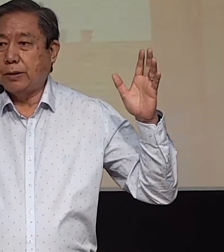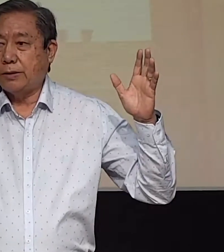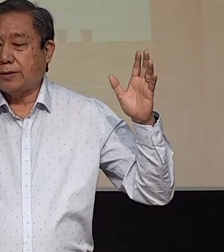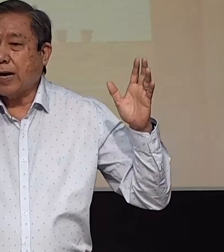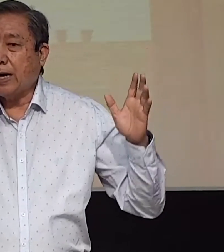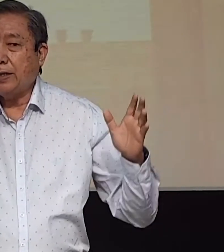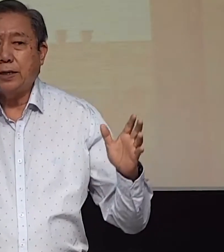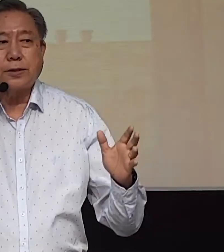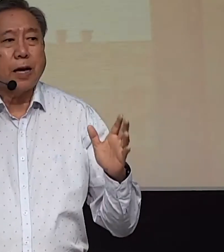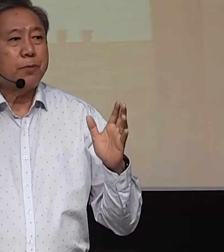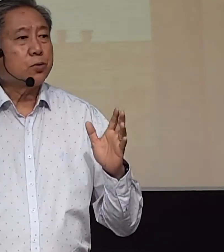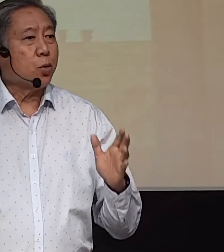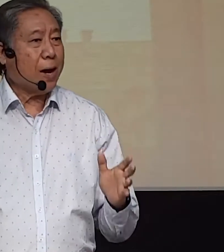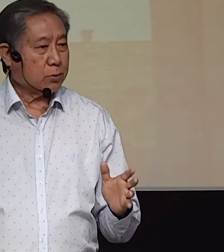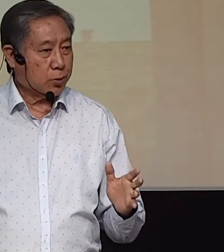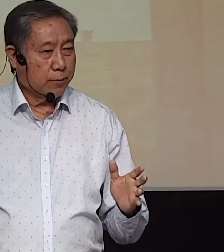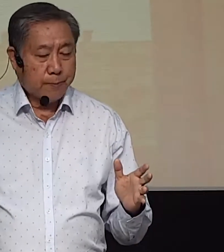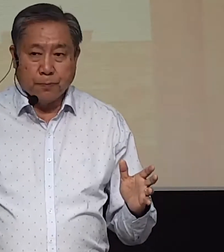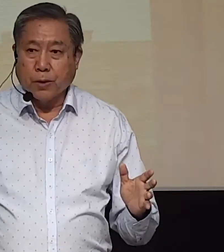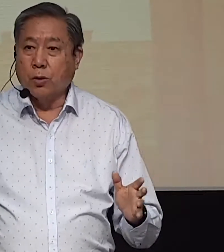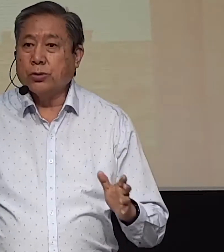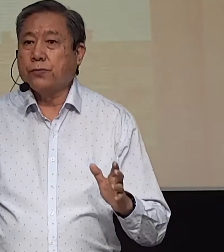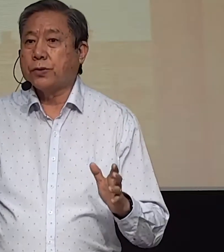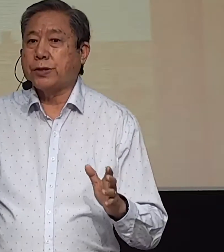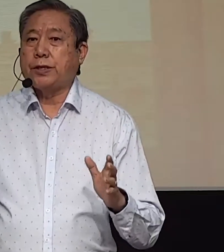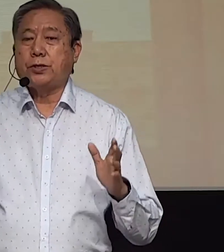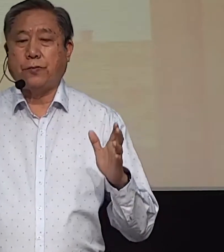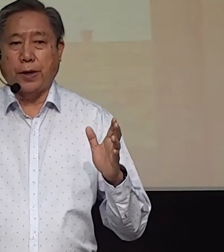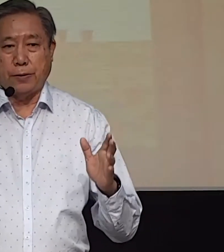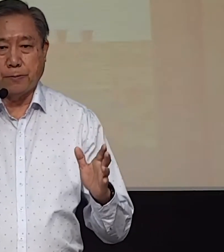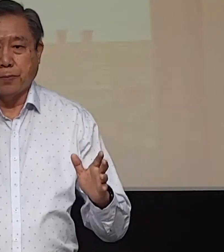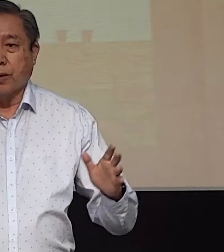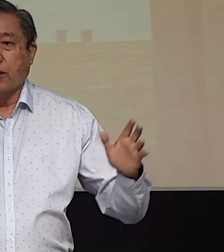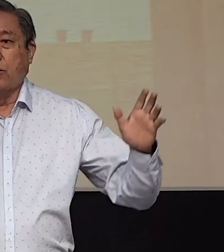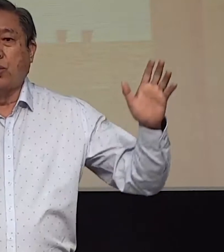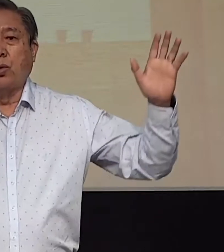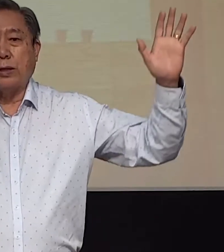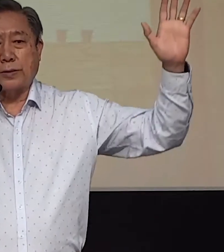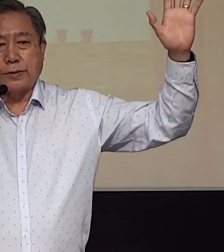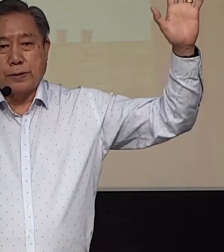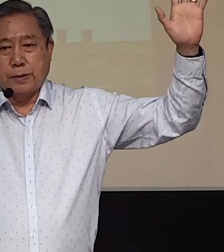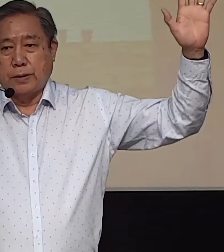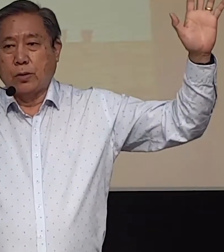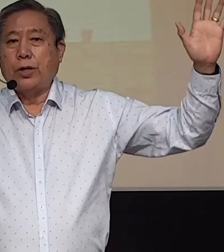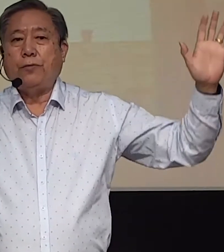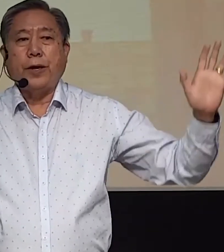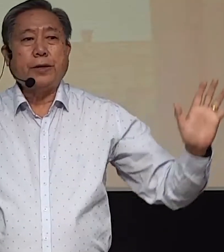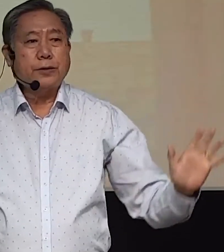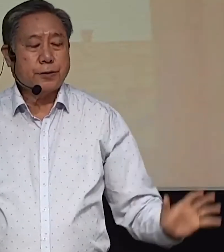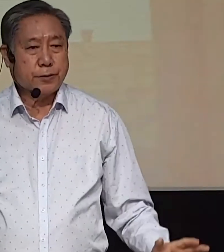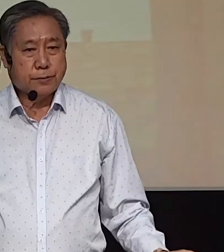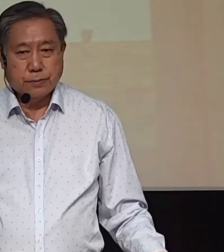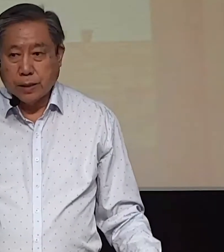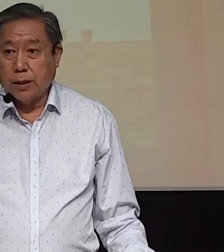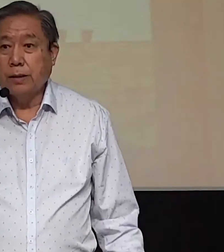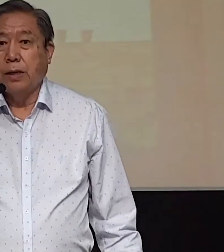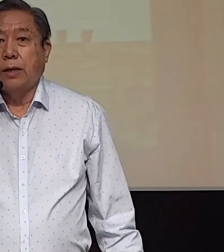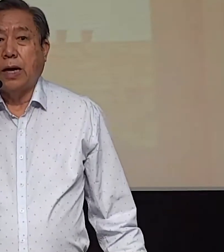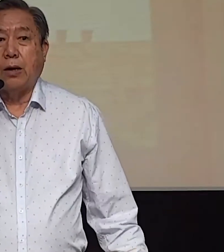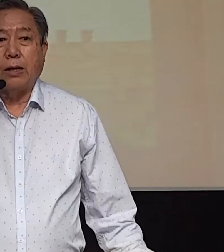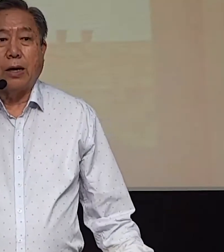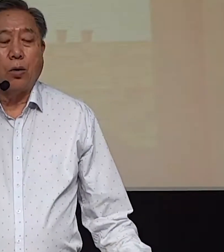de Zacarias capítulo 4, onde vocês veem 2 oliveiras,